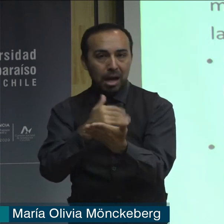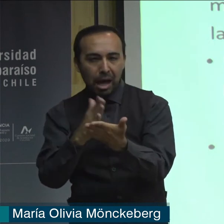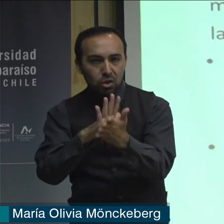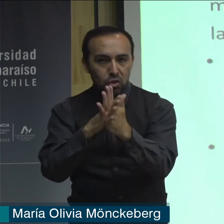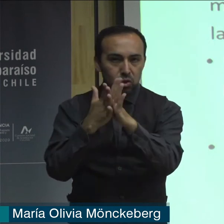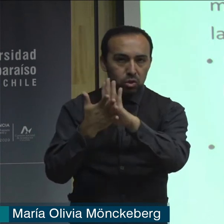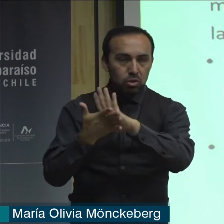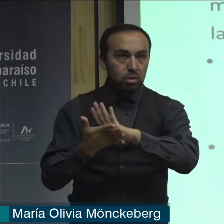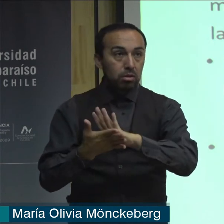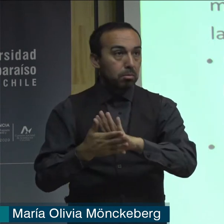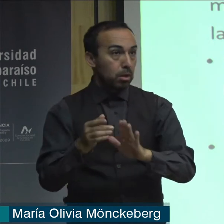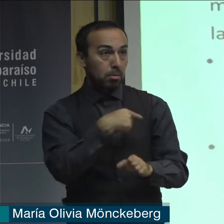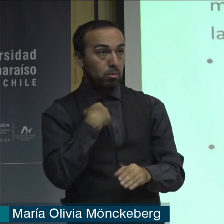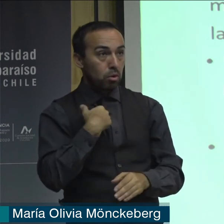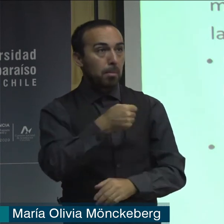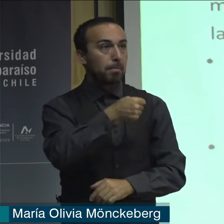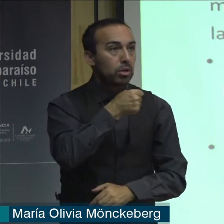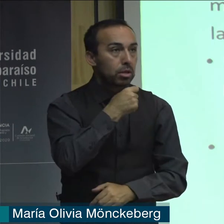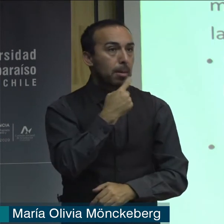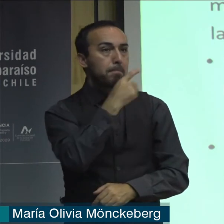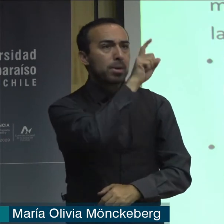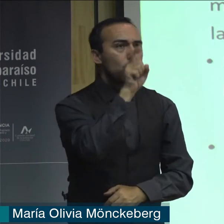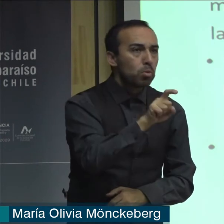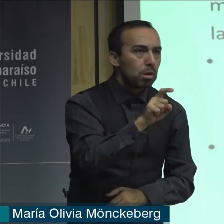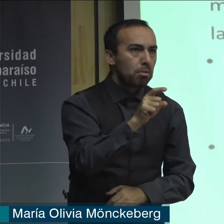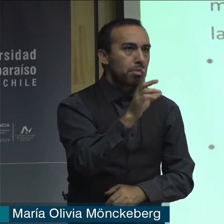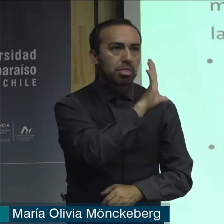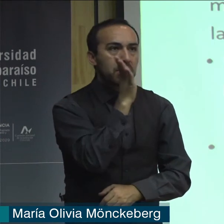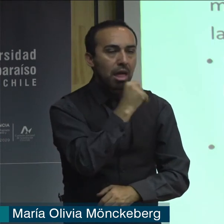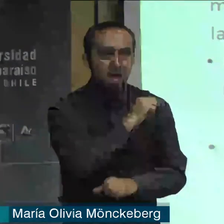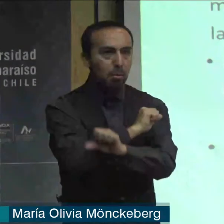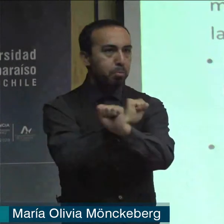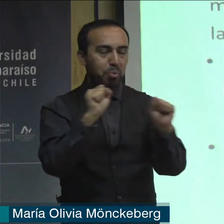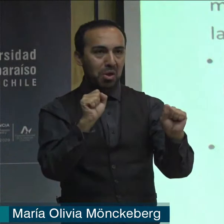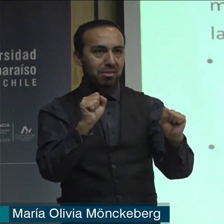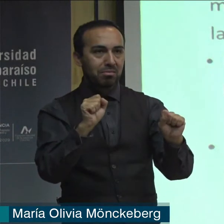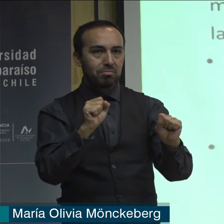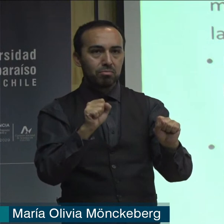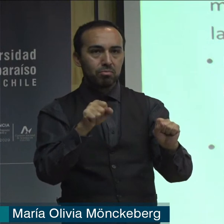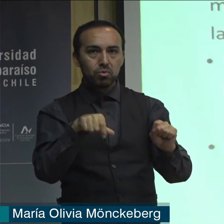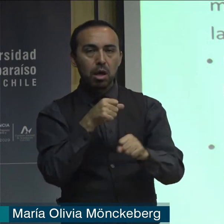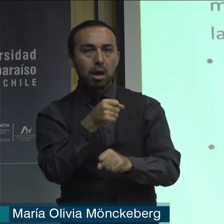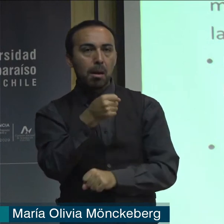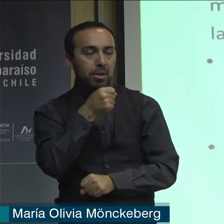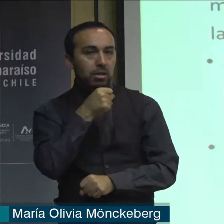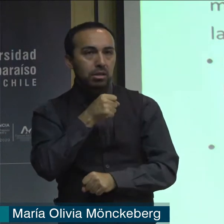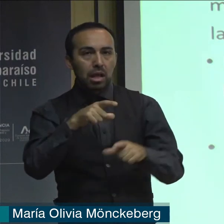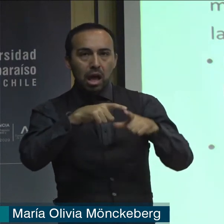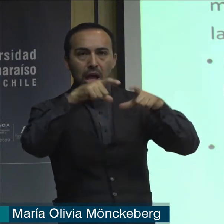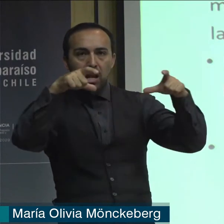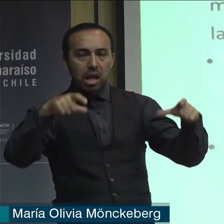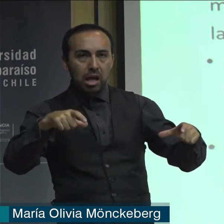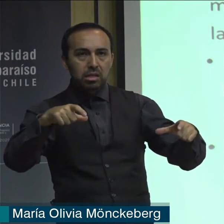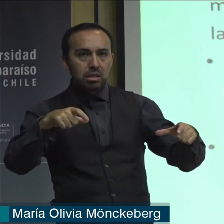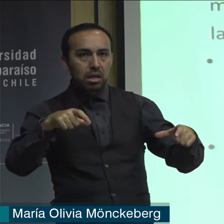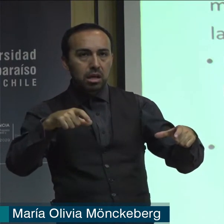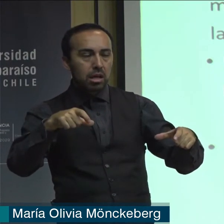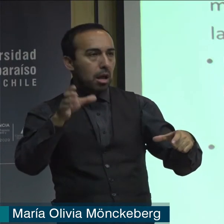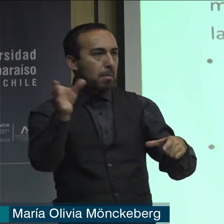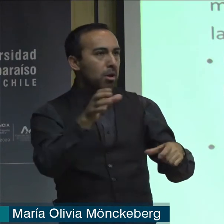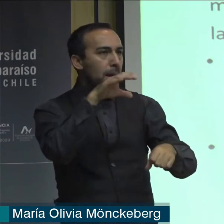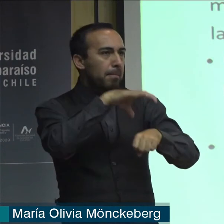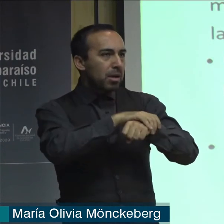dejaban hacer preguntas estábamos los periodistas en la cancha los presos en las tribunas